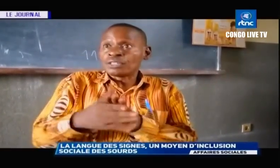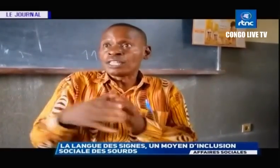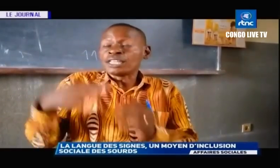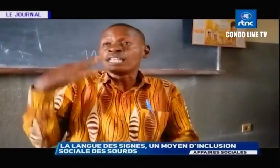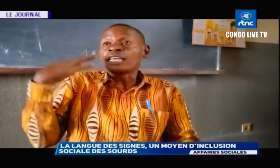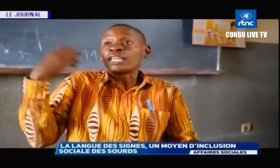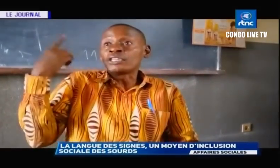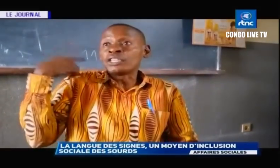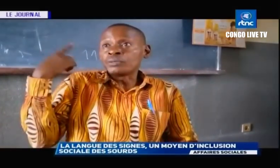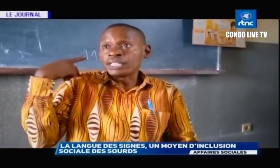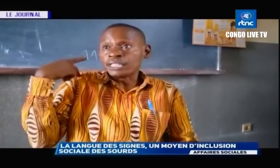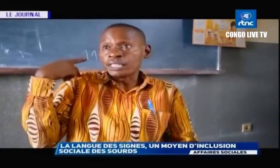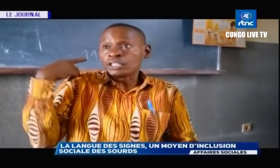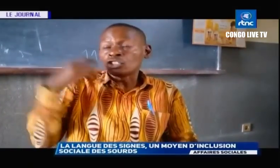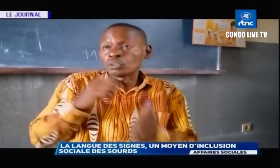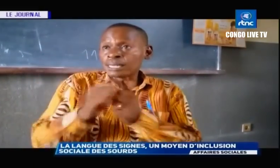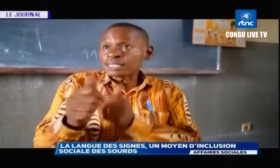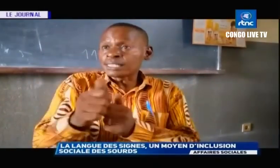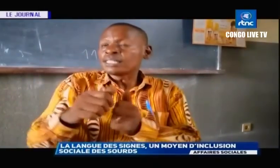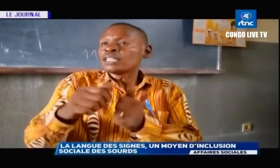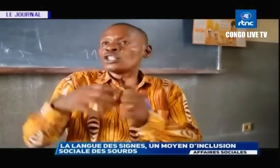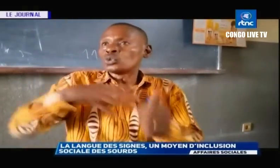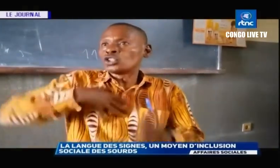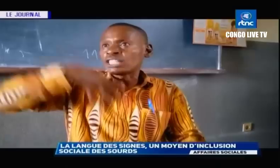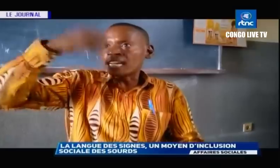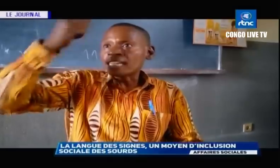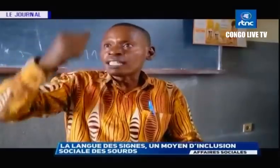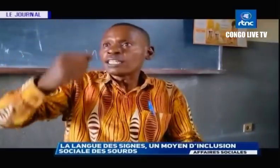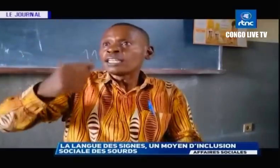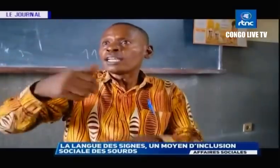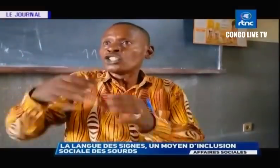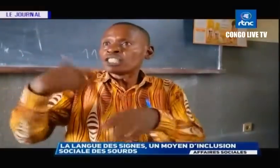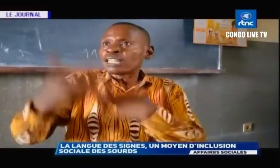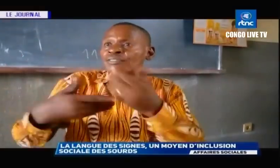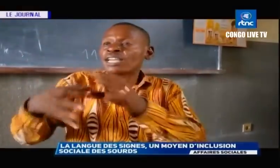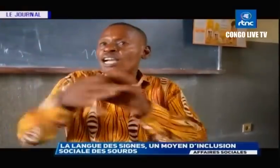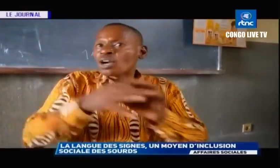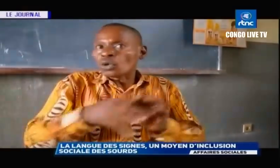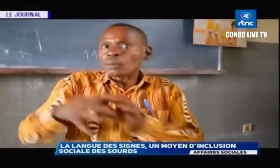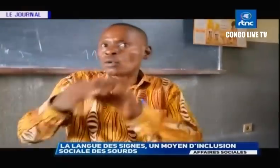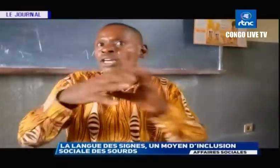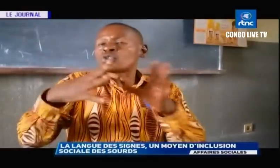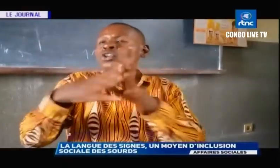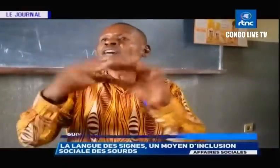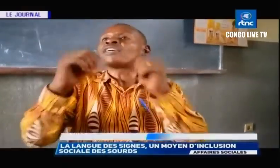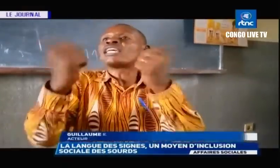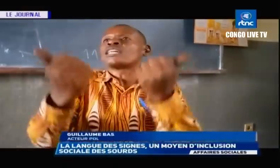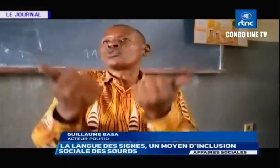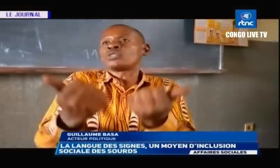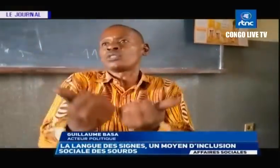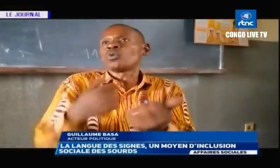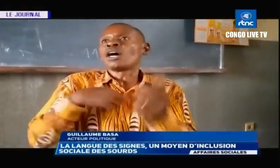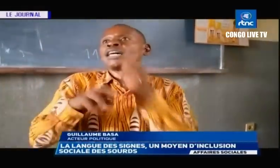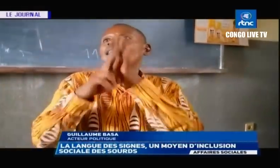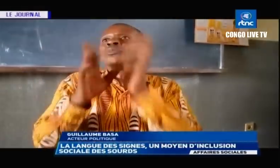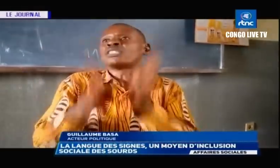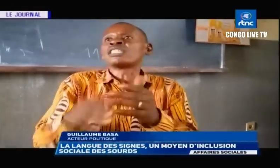deviens député. Je gagne, ou je gagne, je travaille en collaboration avec l'association. Moi, je suis représentant